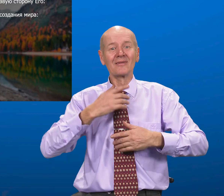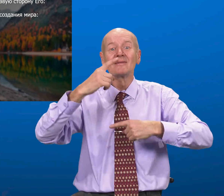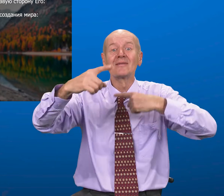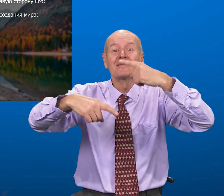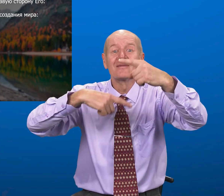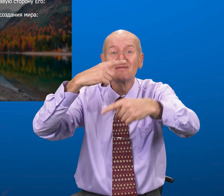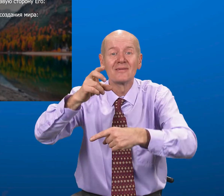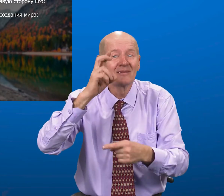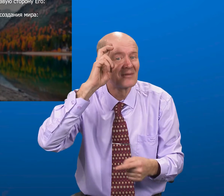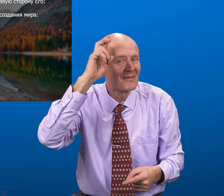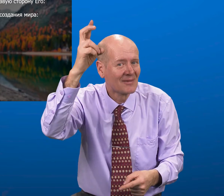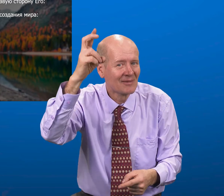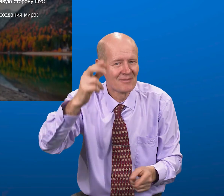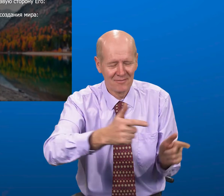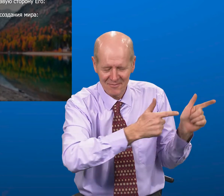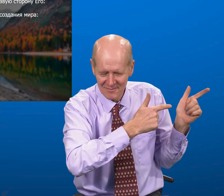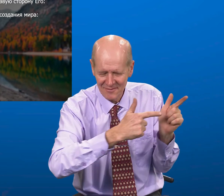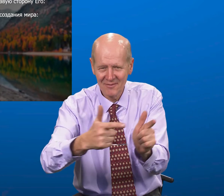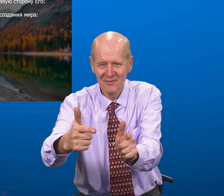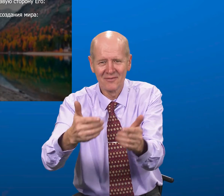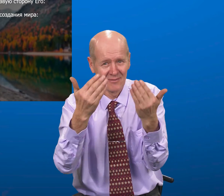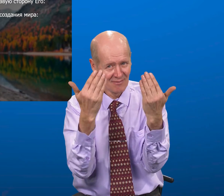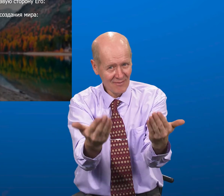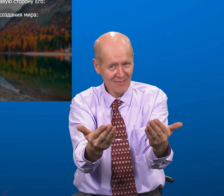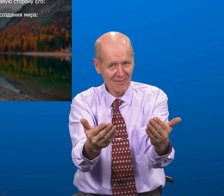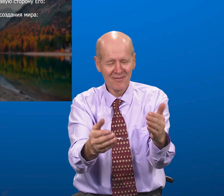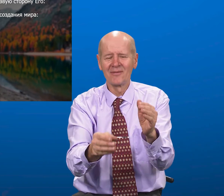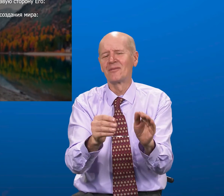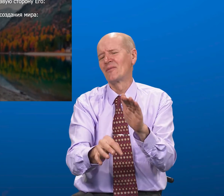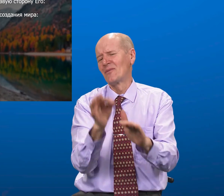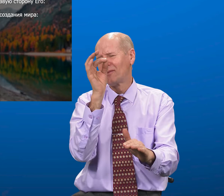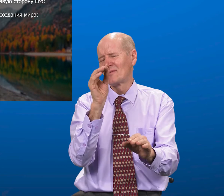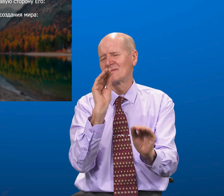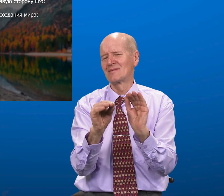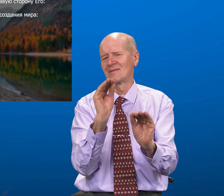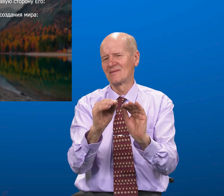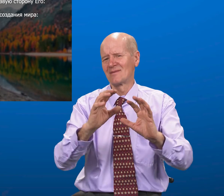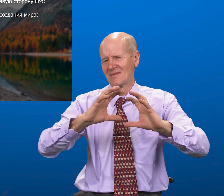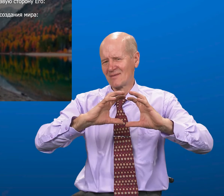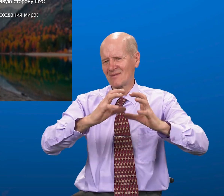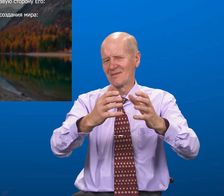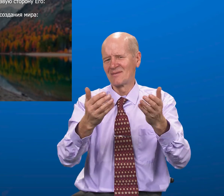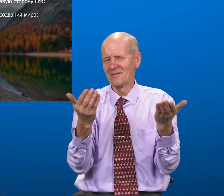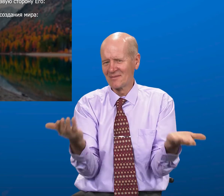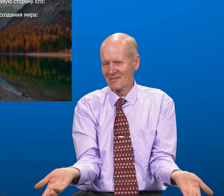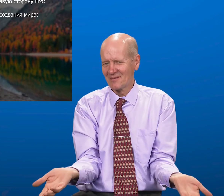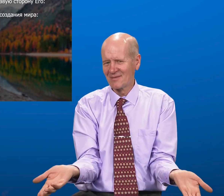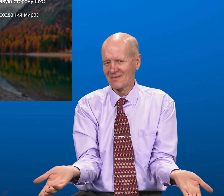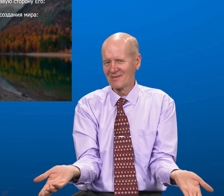благословенные отца моего, наследуйте царство, уготованное вам от